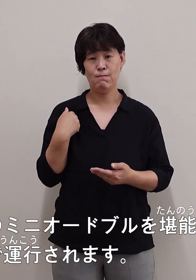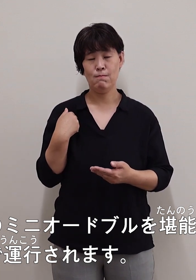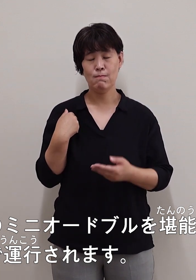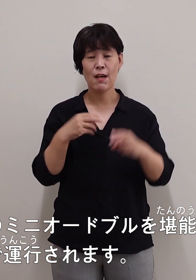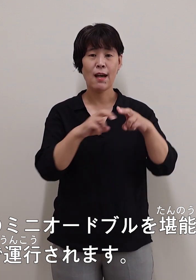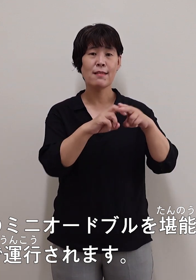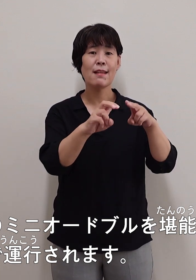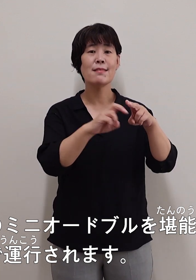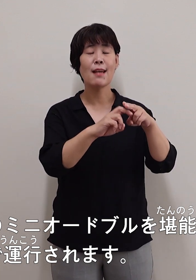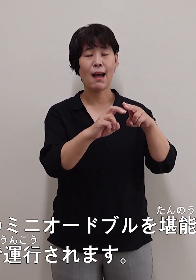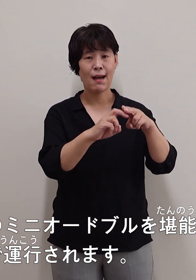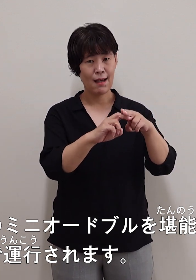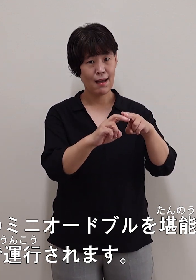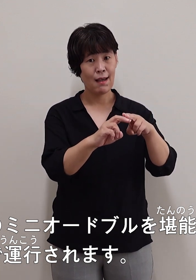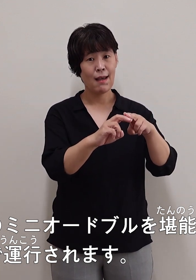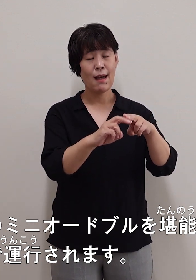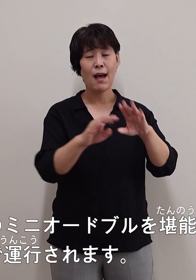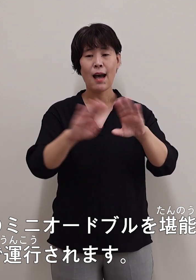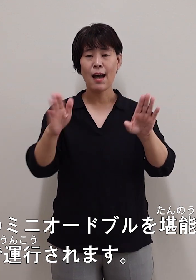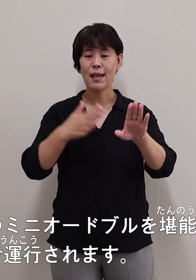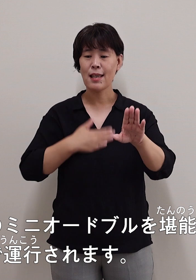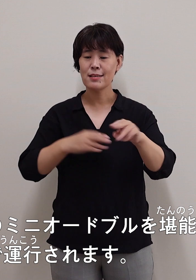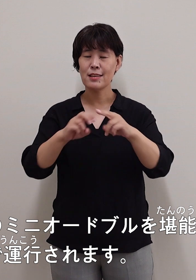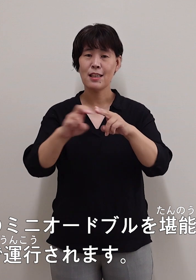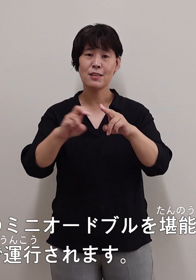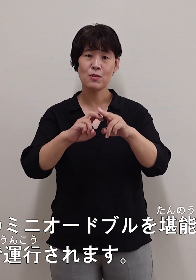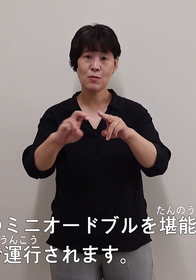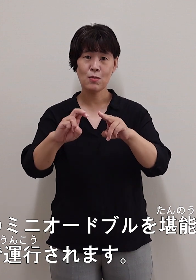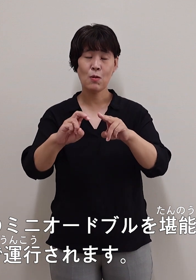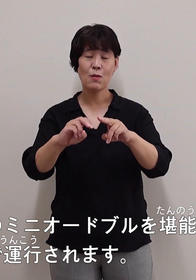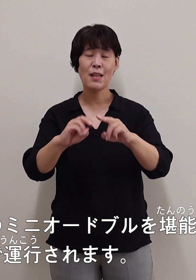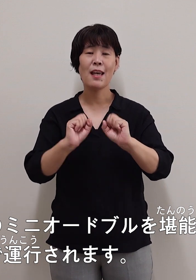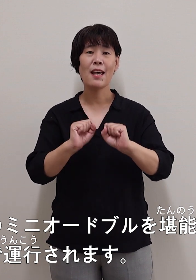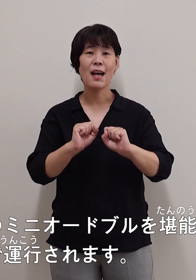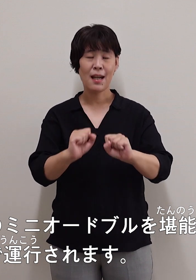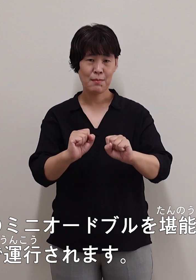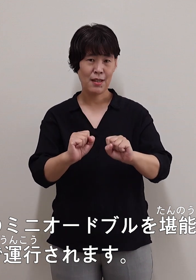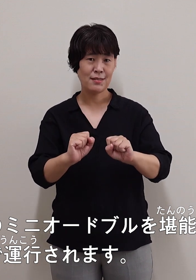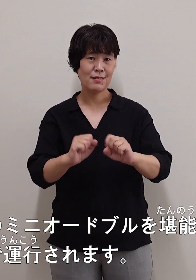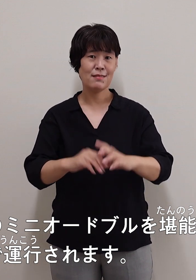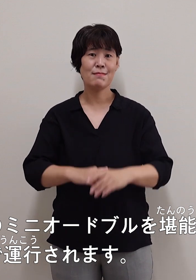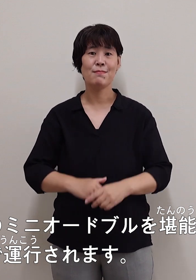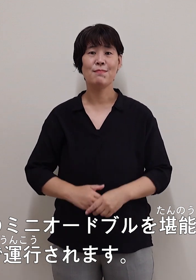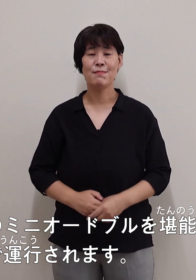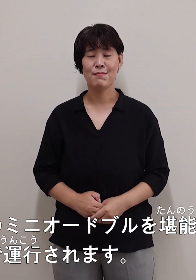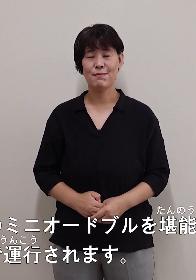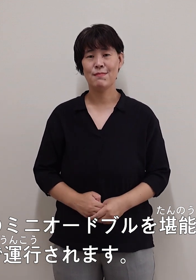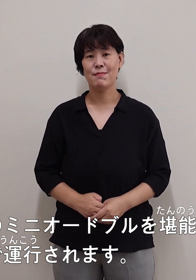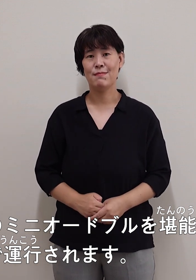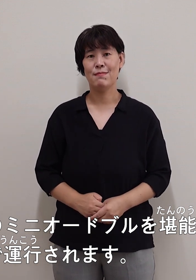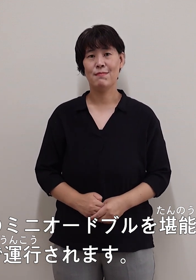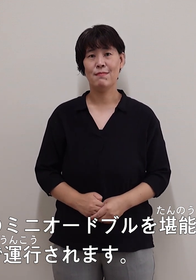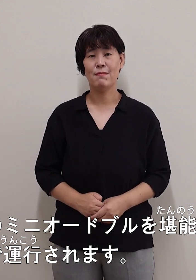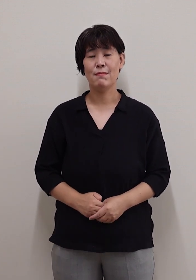が明智鉄道で運行されます。他に